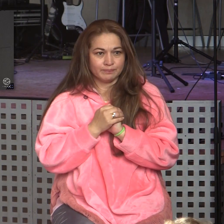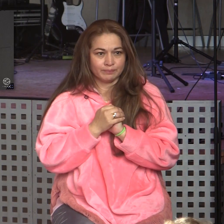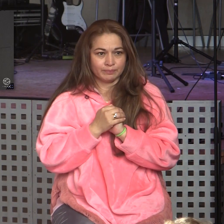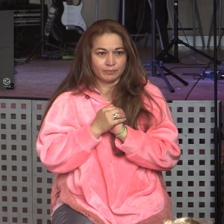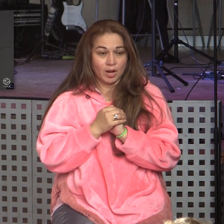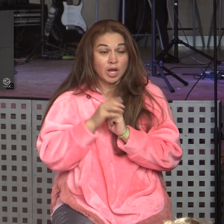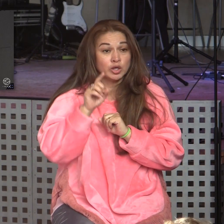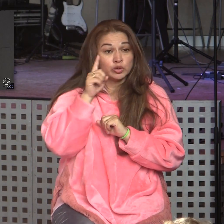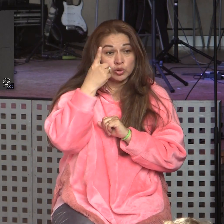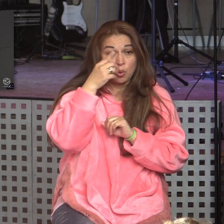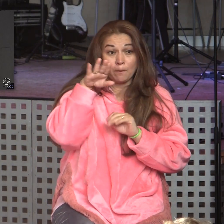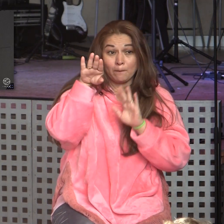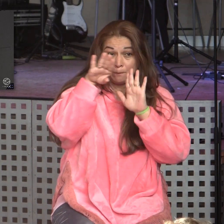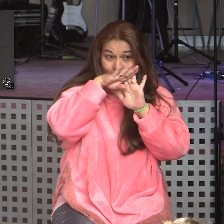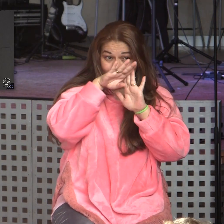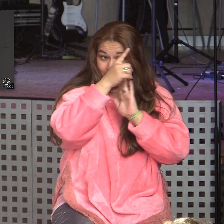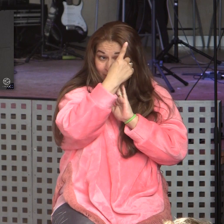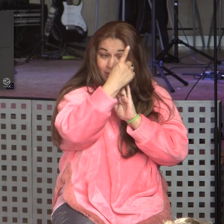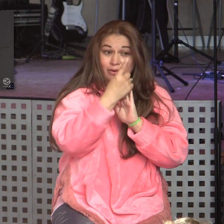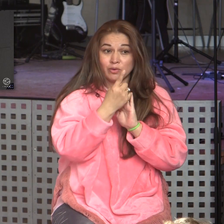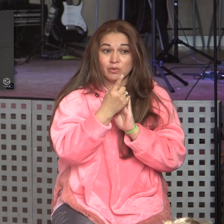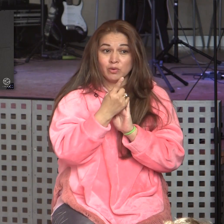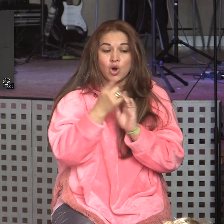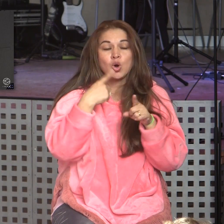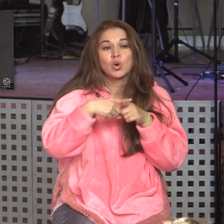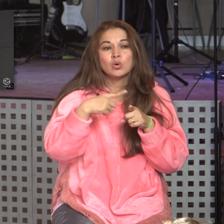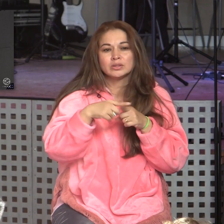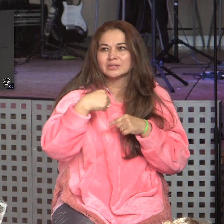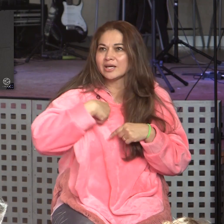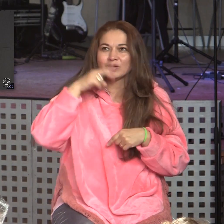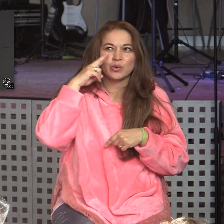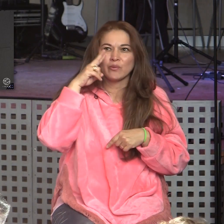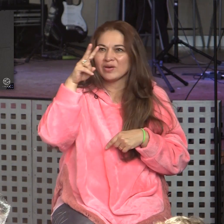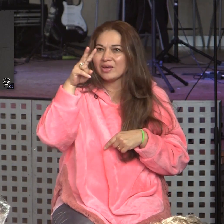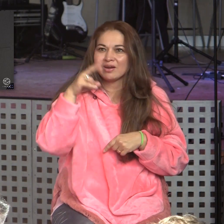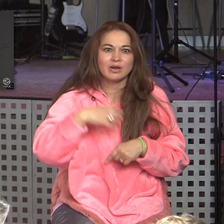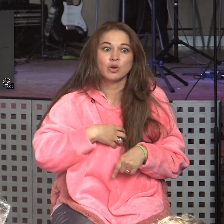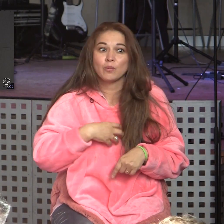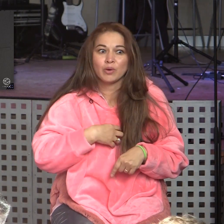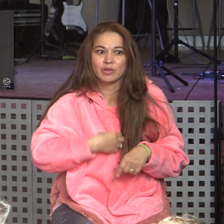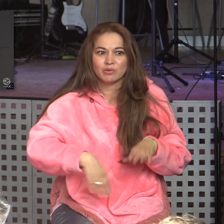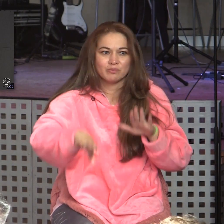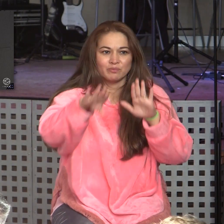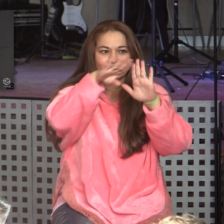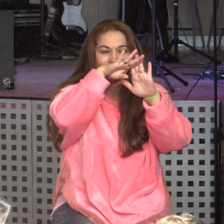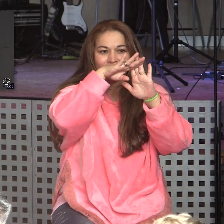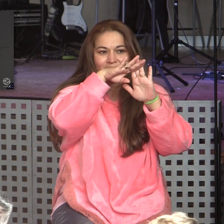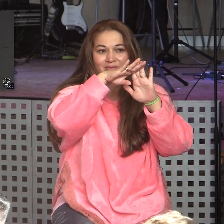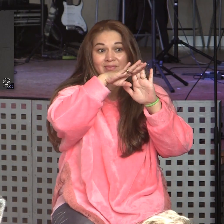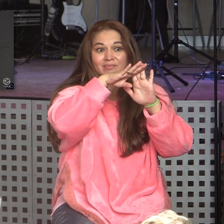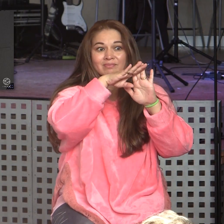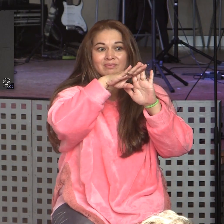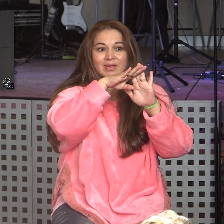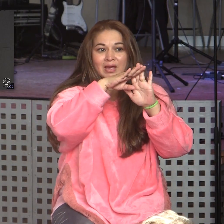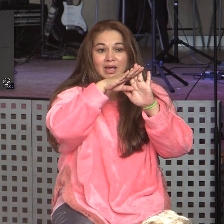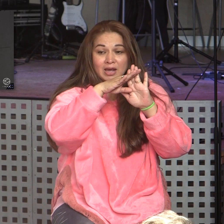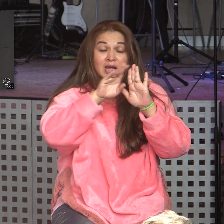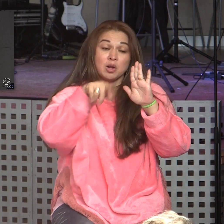Por eso el reino de Dios, el reino de los cielos, no es comida ni